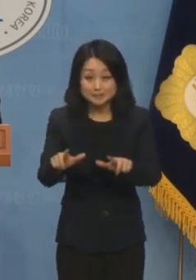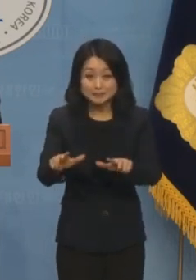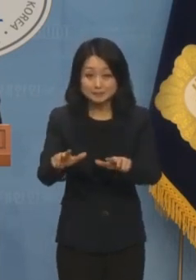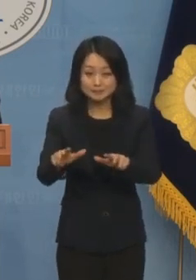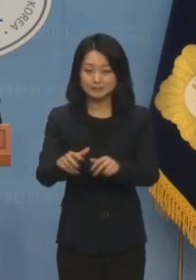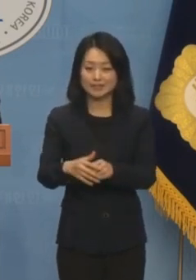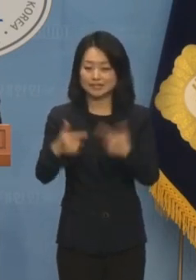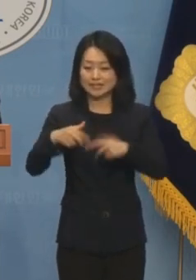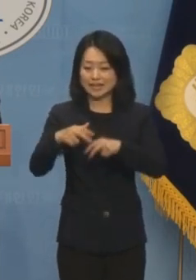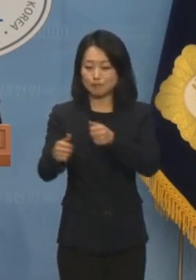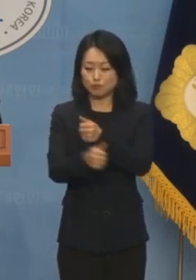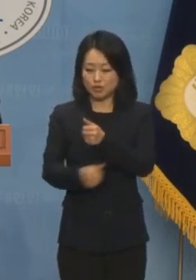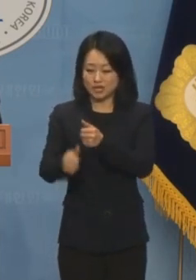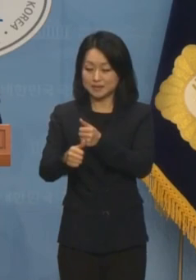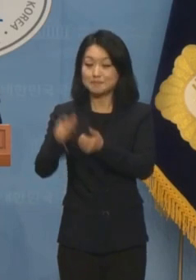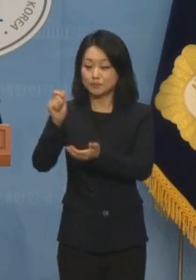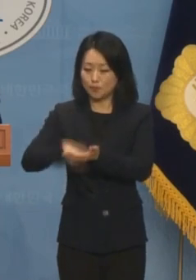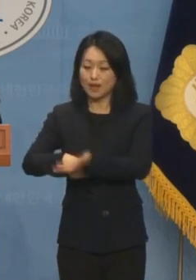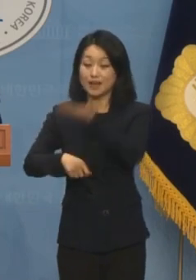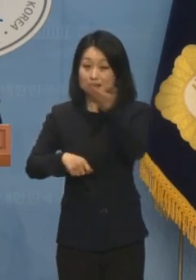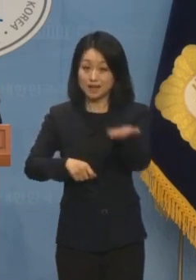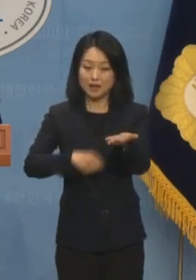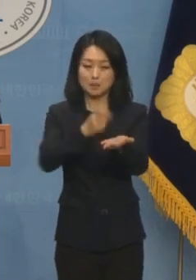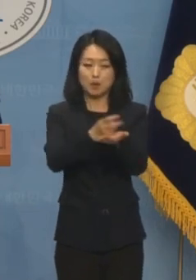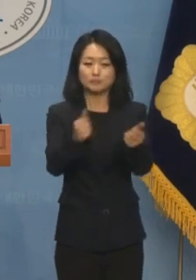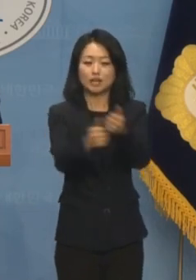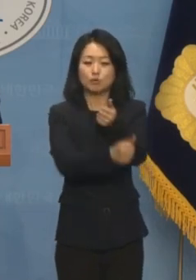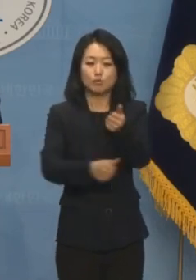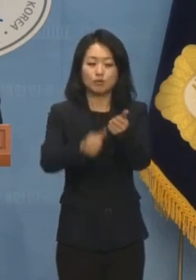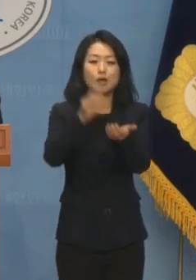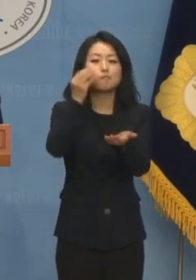상임위를 통과해 법사위에 계류되어 있습니다.